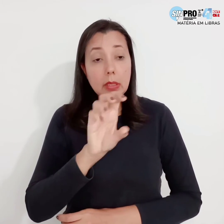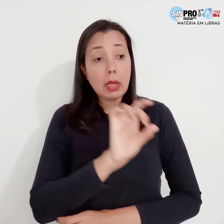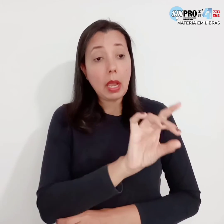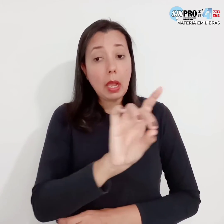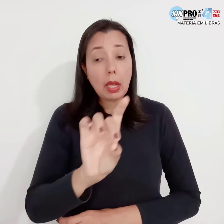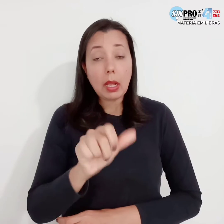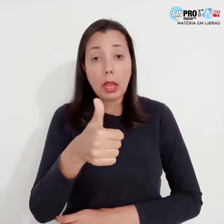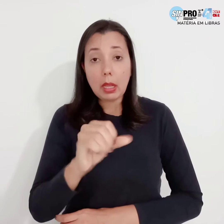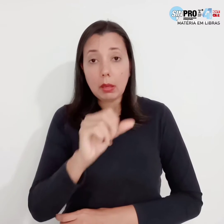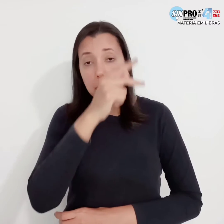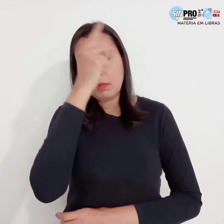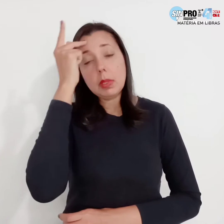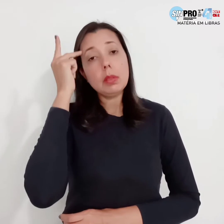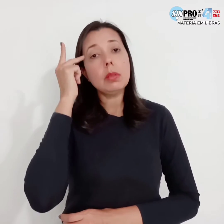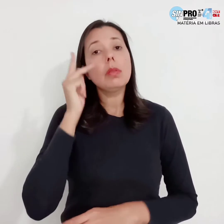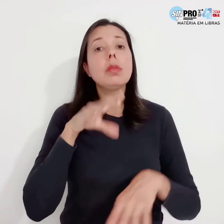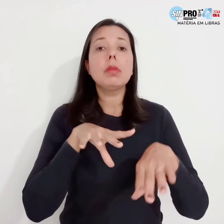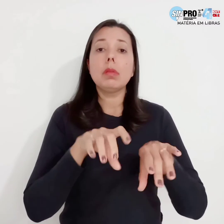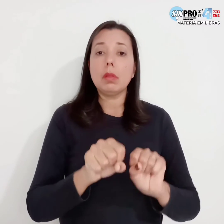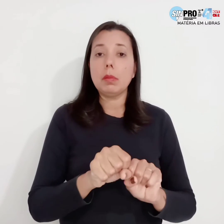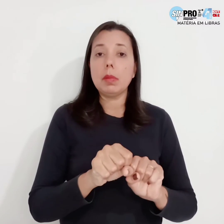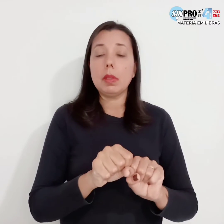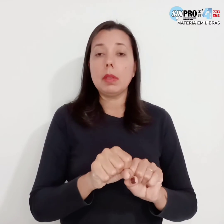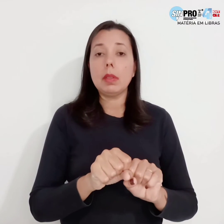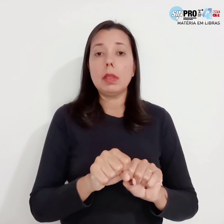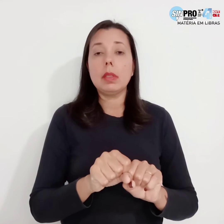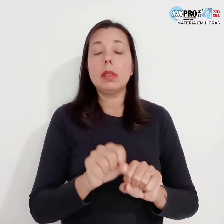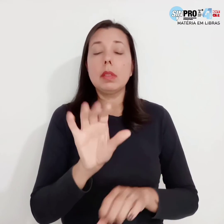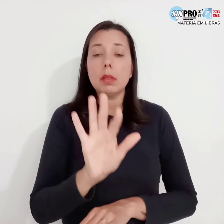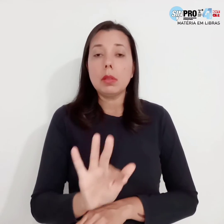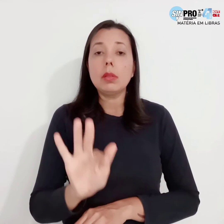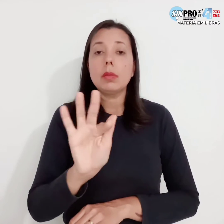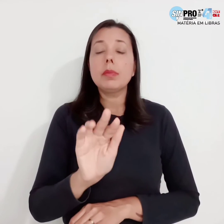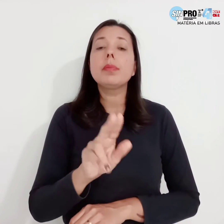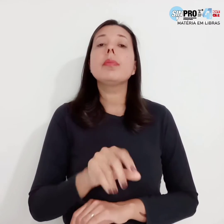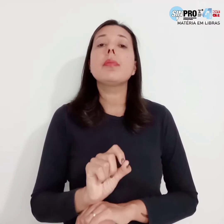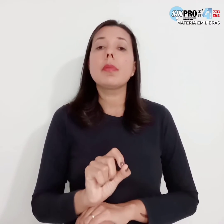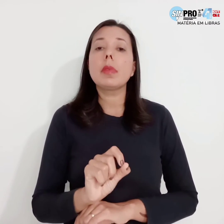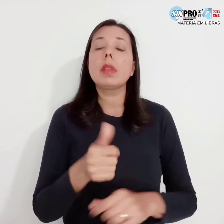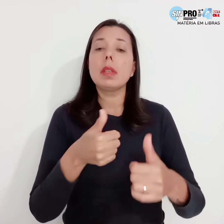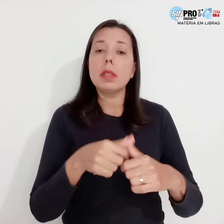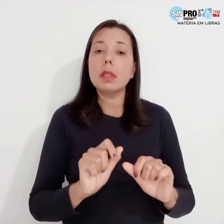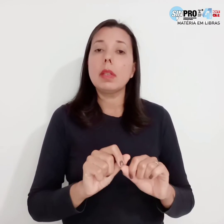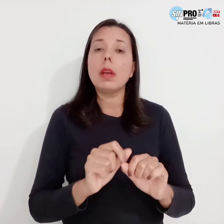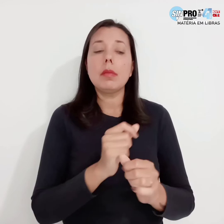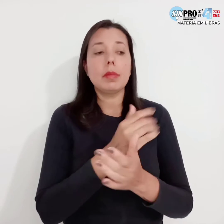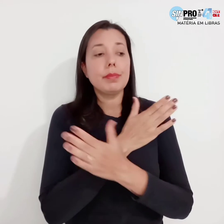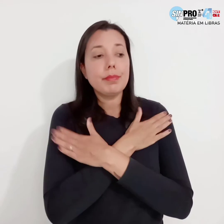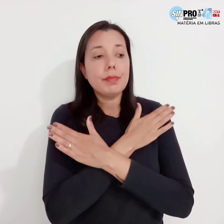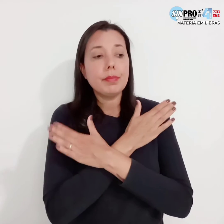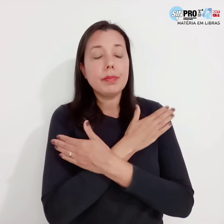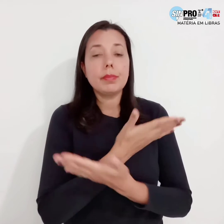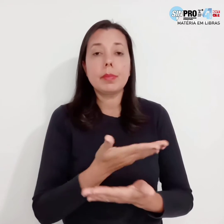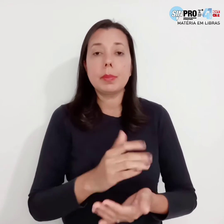10 pessoas formadas em universidade estavam sem trabalhar